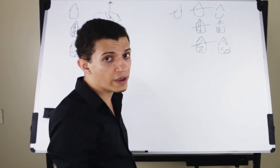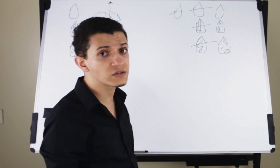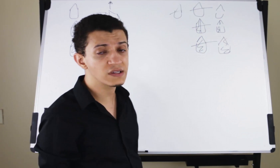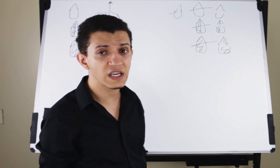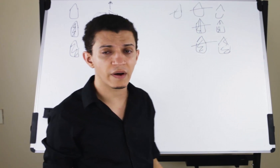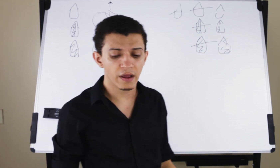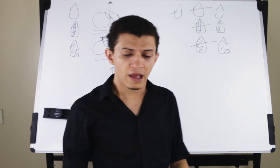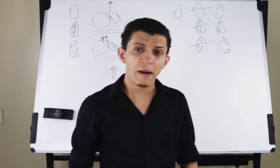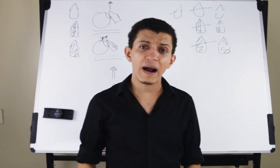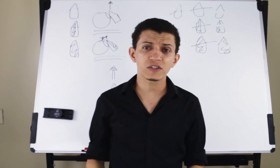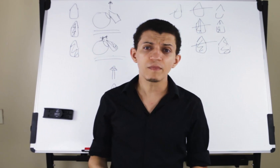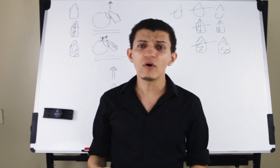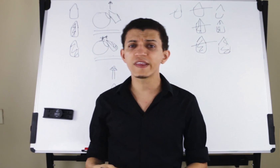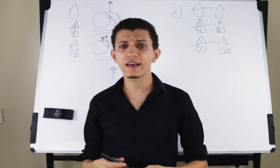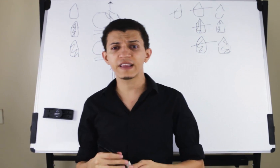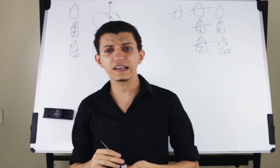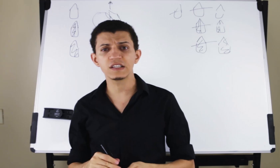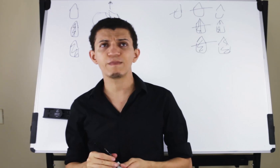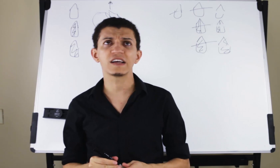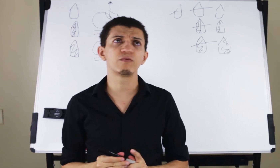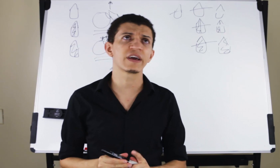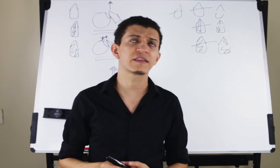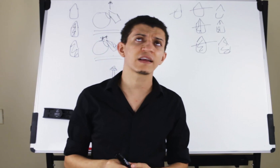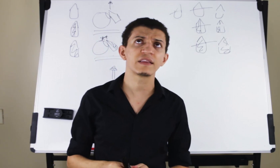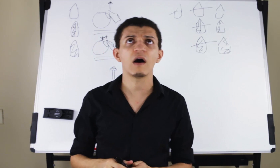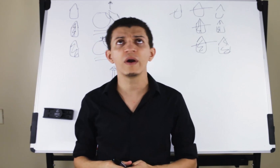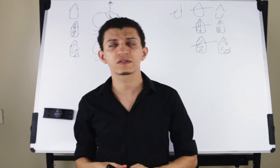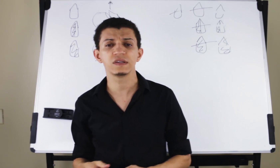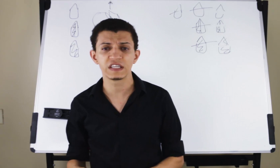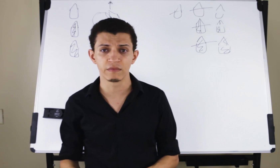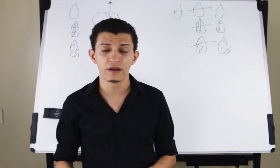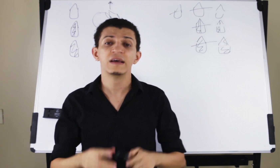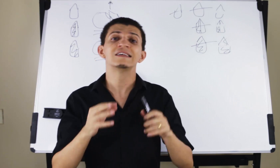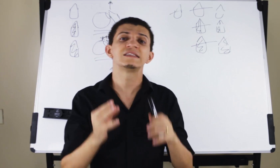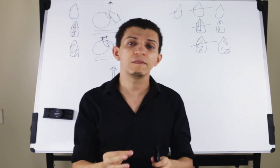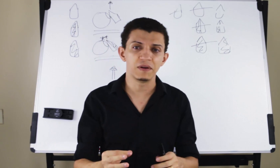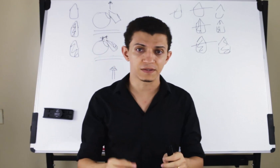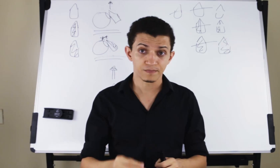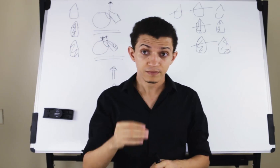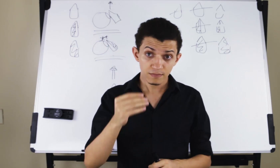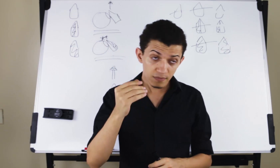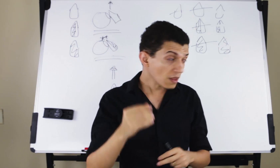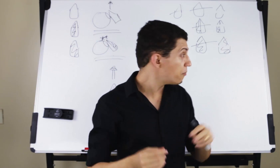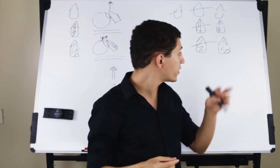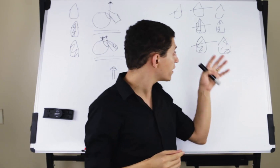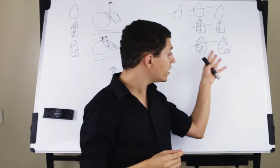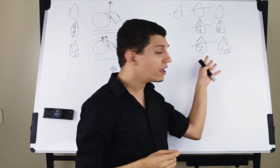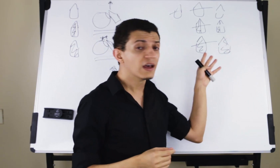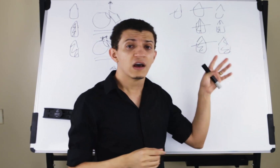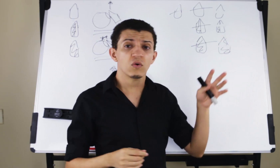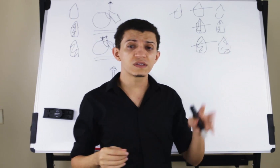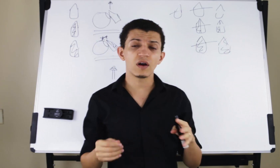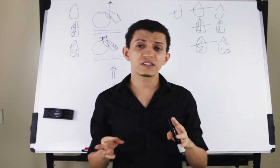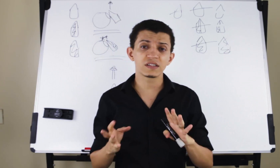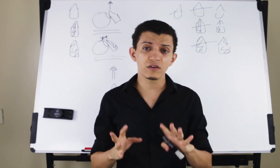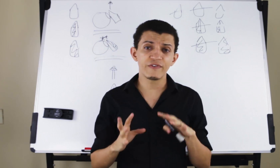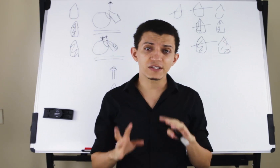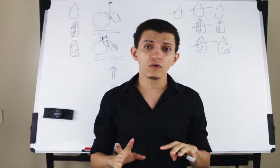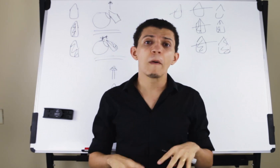risco em cima. Maxon, por que tem esse espaço? Por que tem que dar o risco em cima? Simples. Porque aqui o sinal está sendo visto